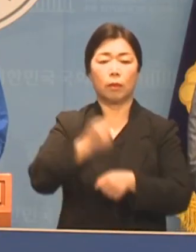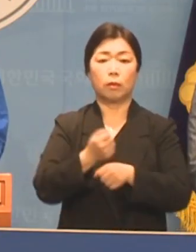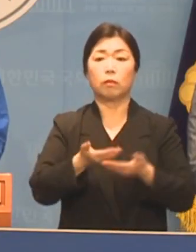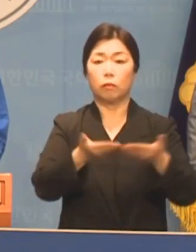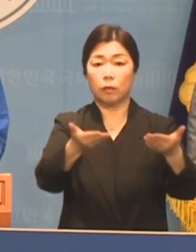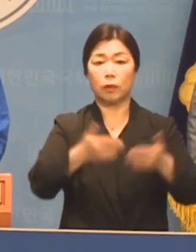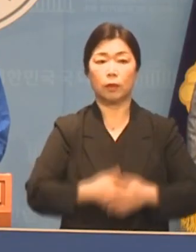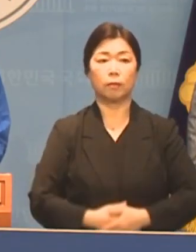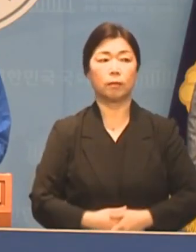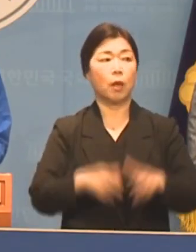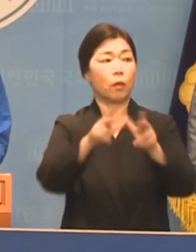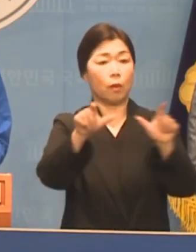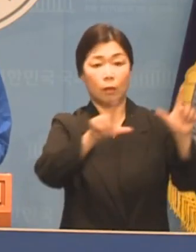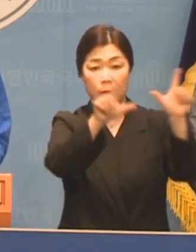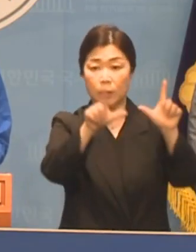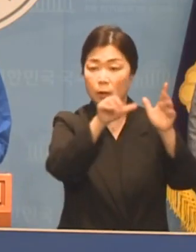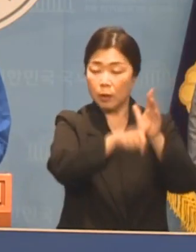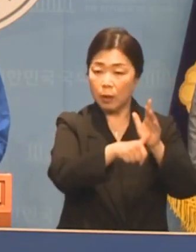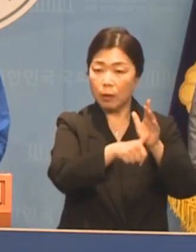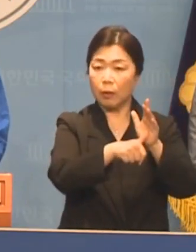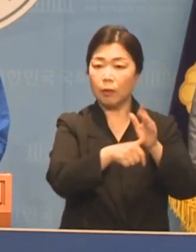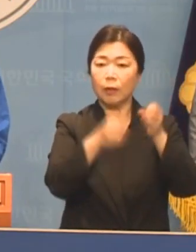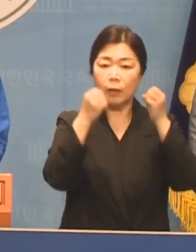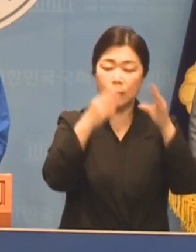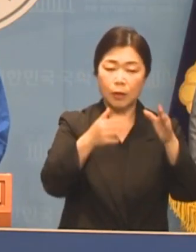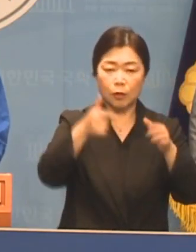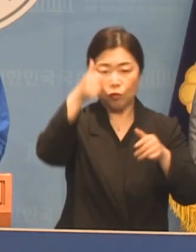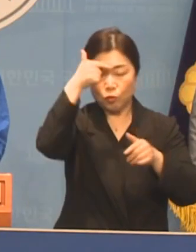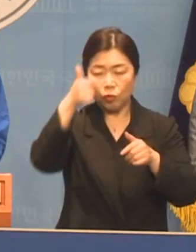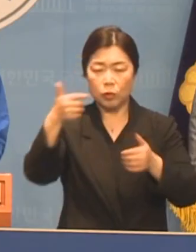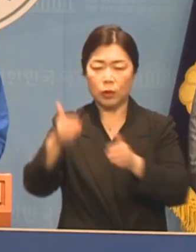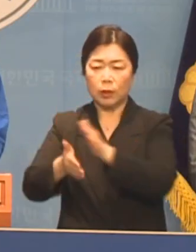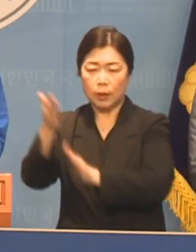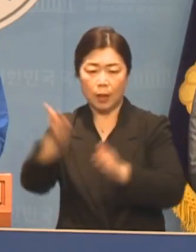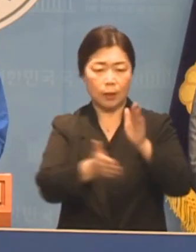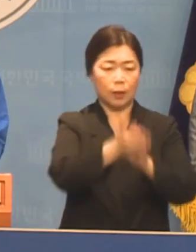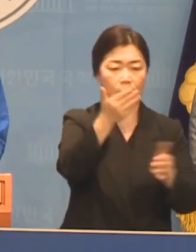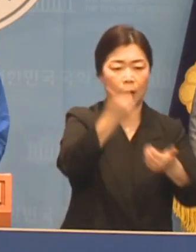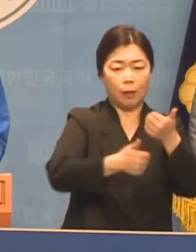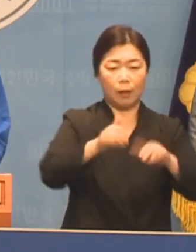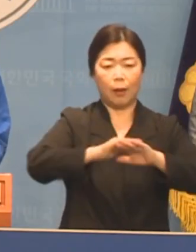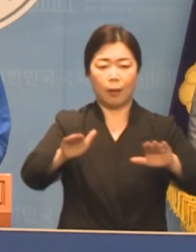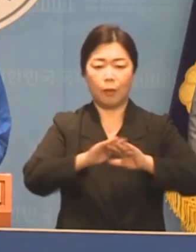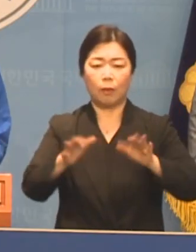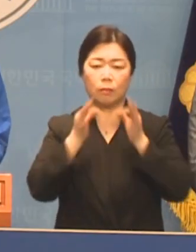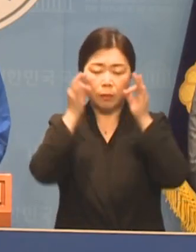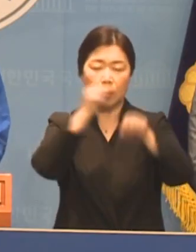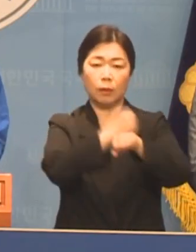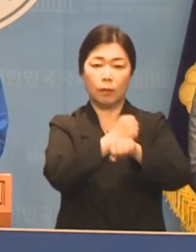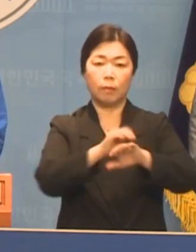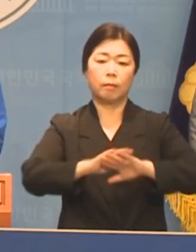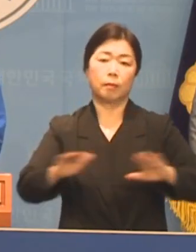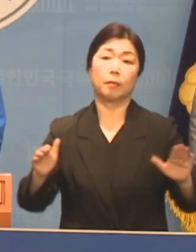또한 성남시의 신 9시가지의 갈등 해소에 크게